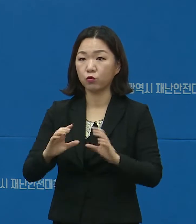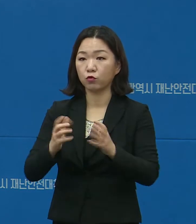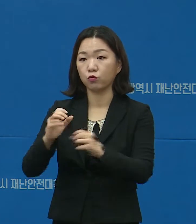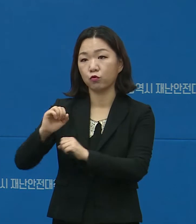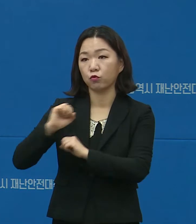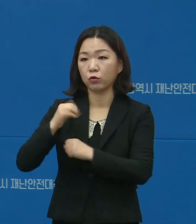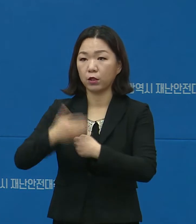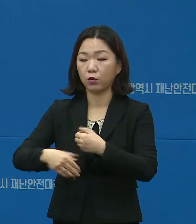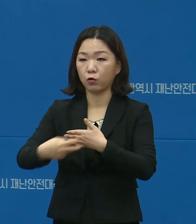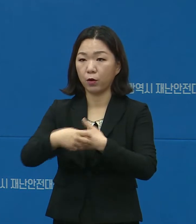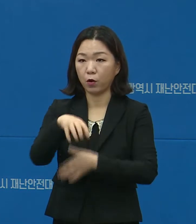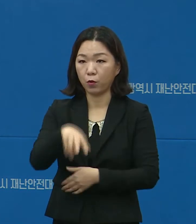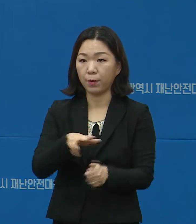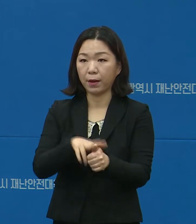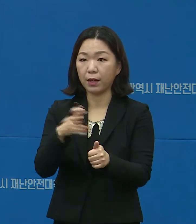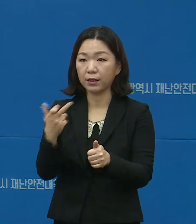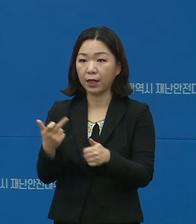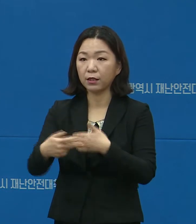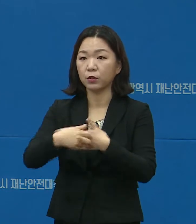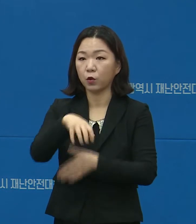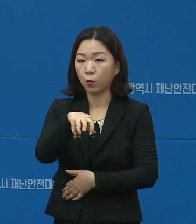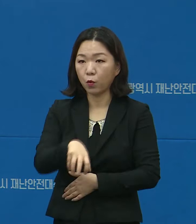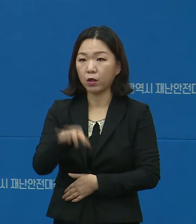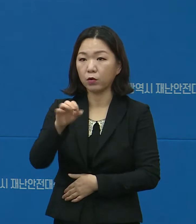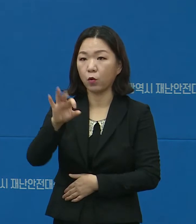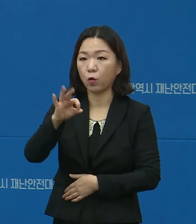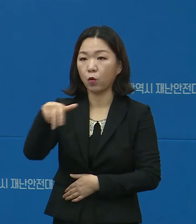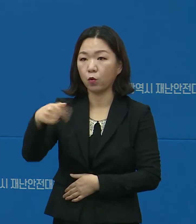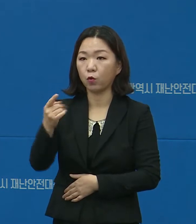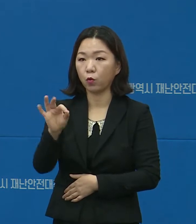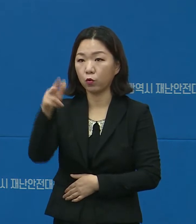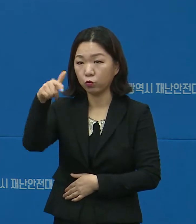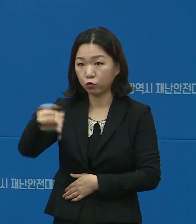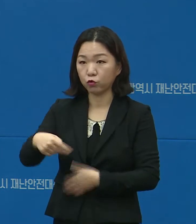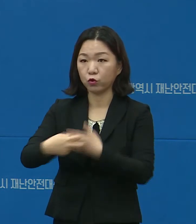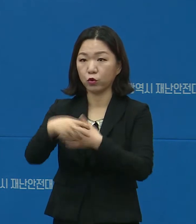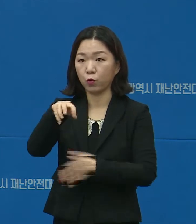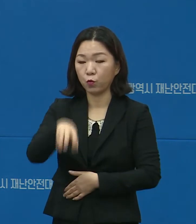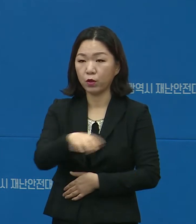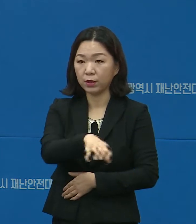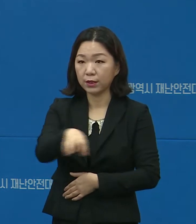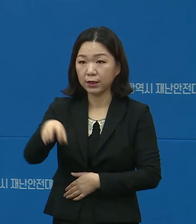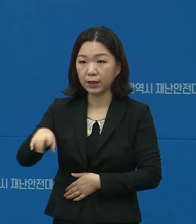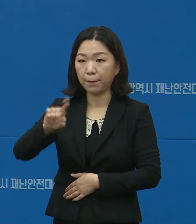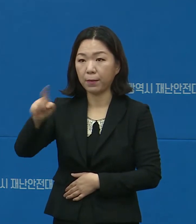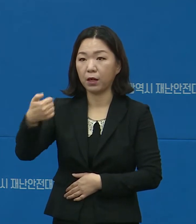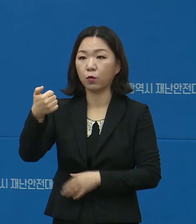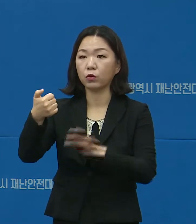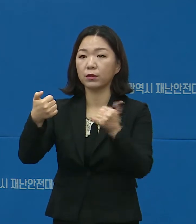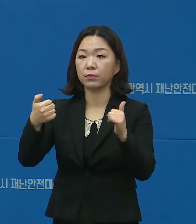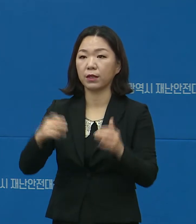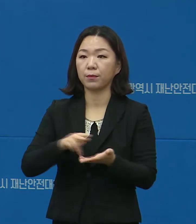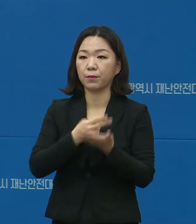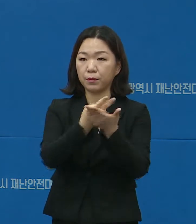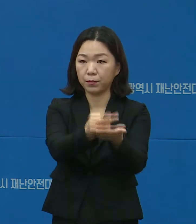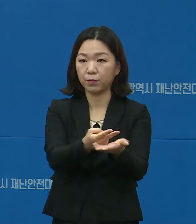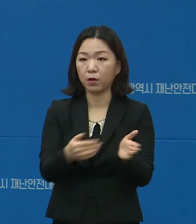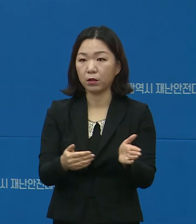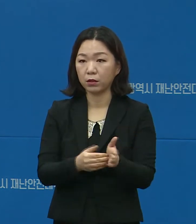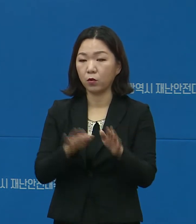대구병원, 마산의료원, 공주의료원 등 10개 병원에 150명이 입원하였으며, 오늘